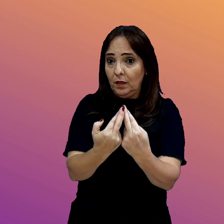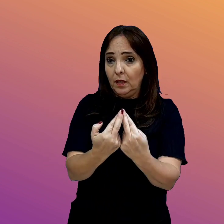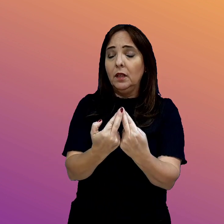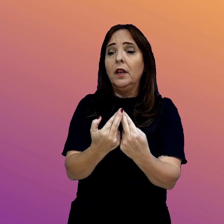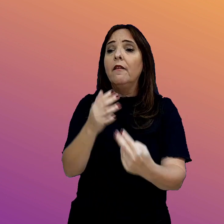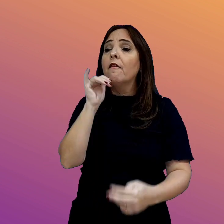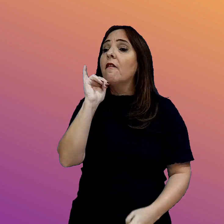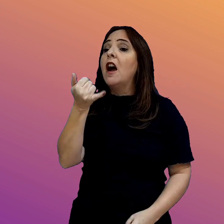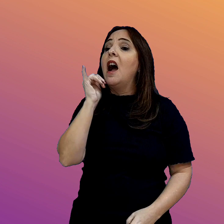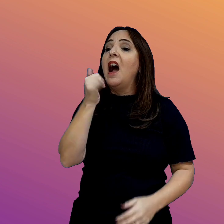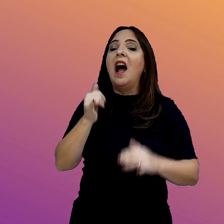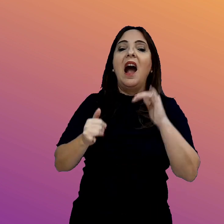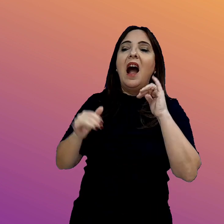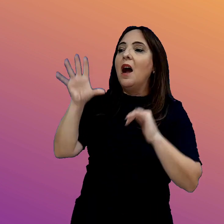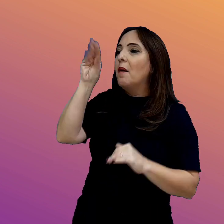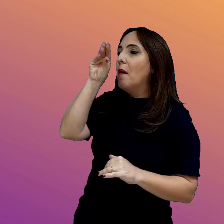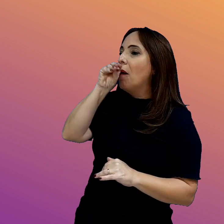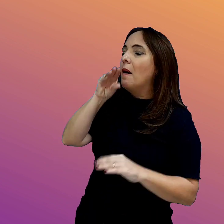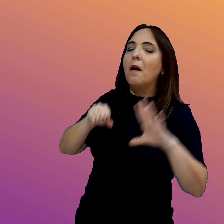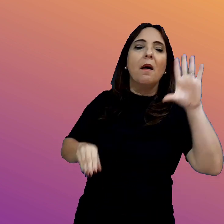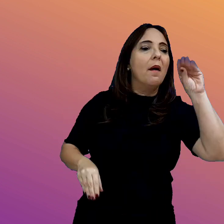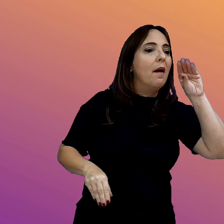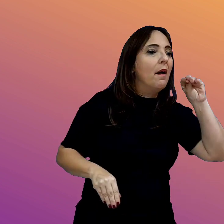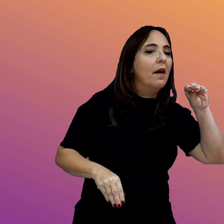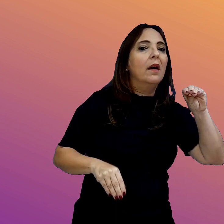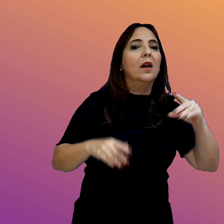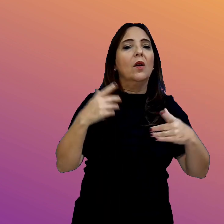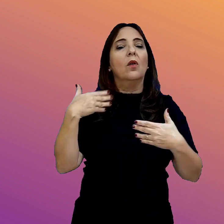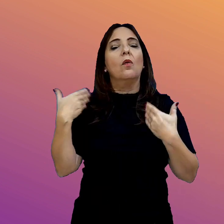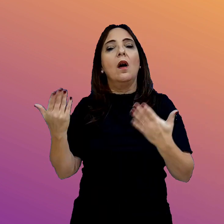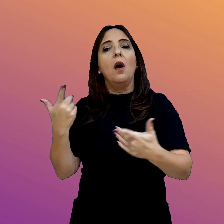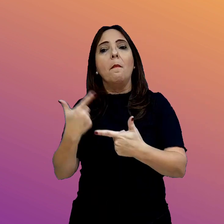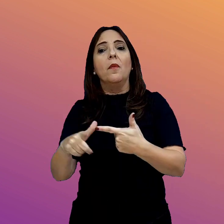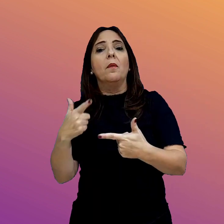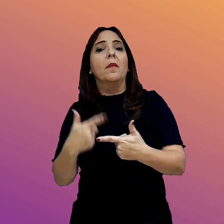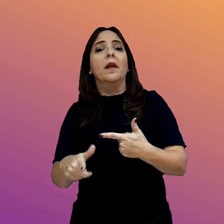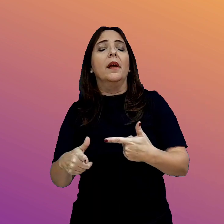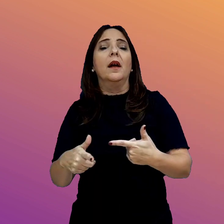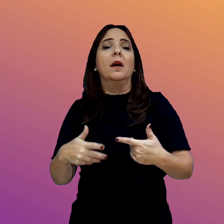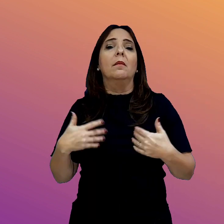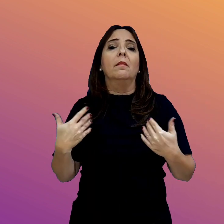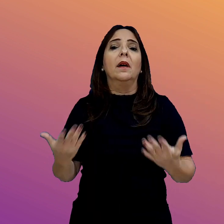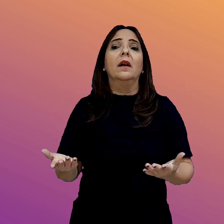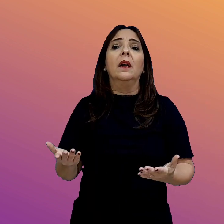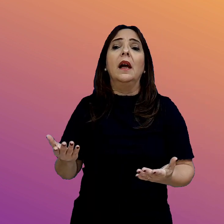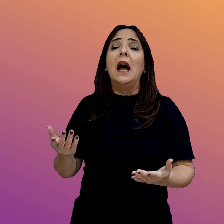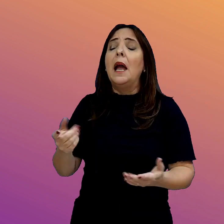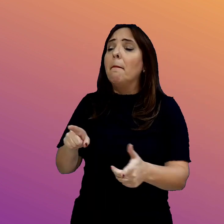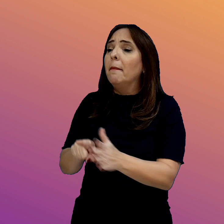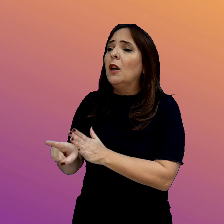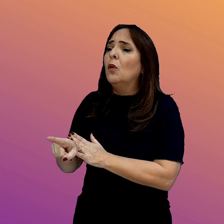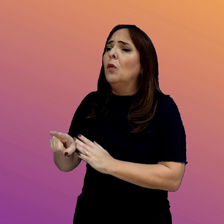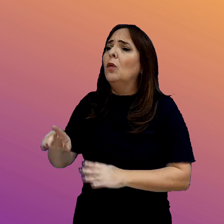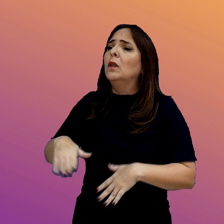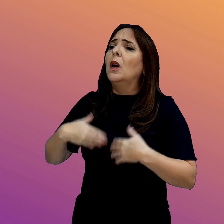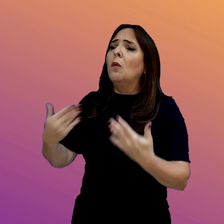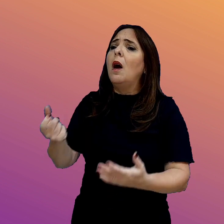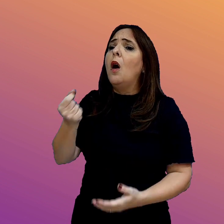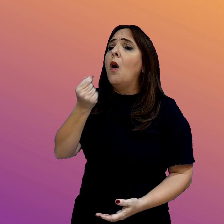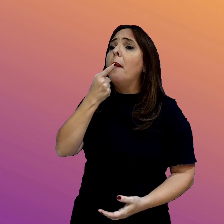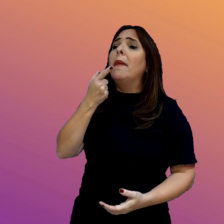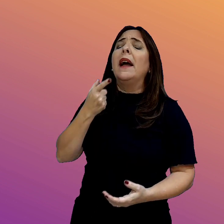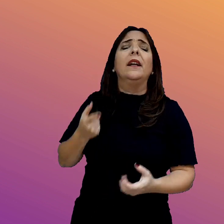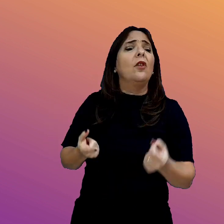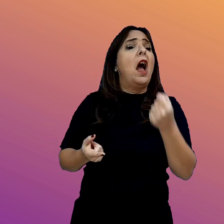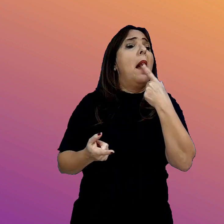problemas... Quais são os problemas que eles têm? Assim, qual remédio que você toma? Qual é o seu Eles ficam diagnóstico? competindo. Competindo como se fosse